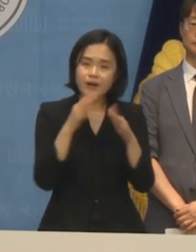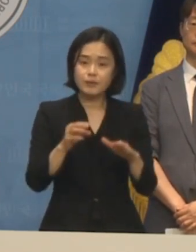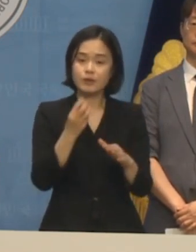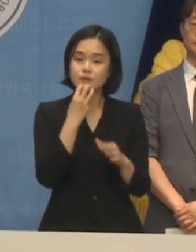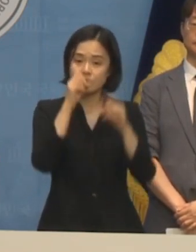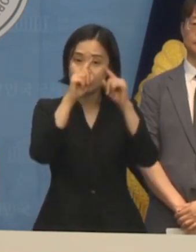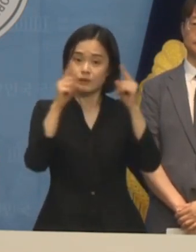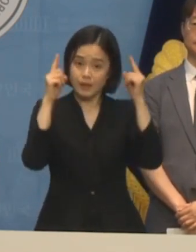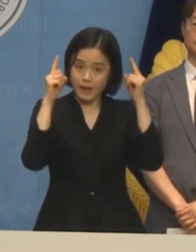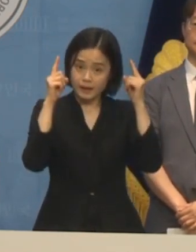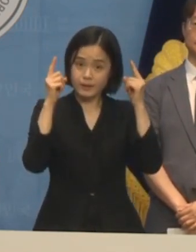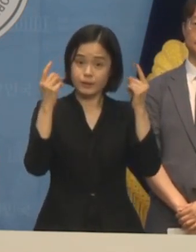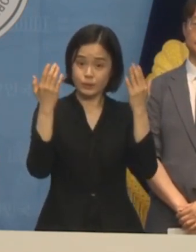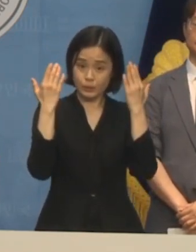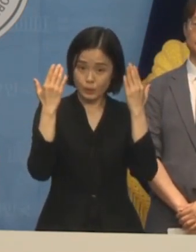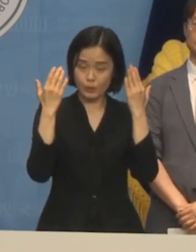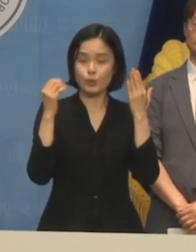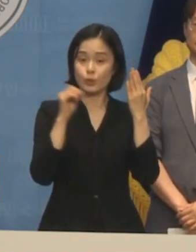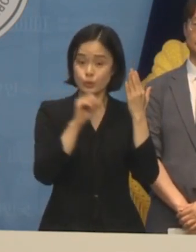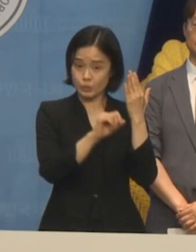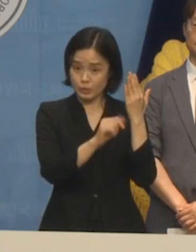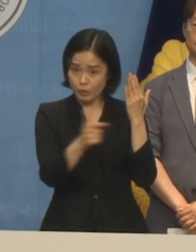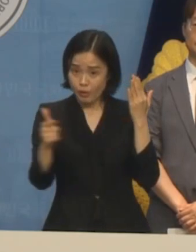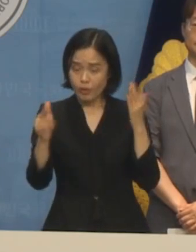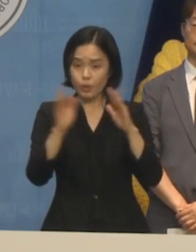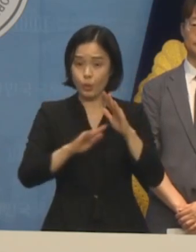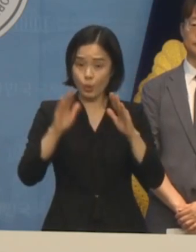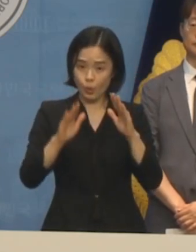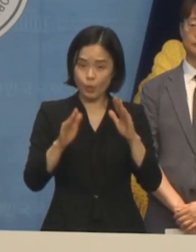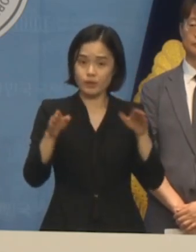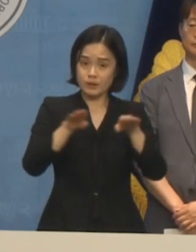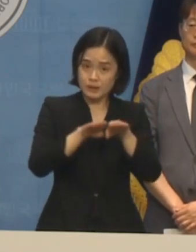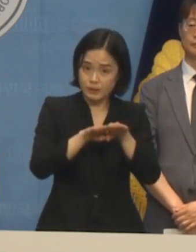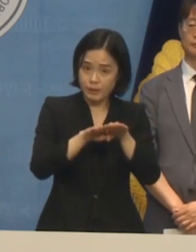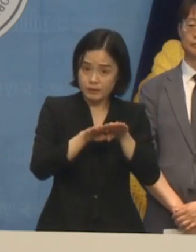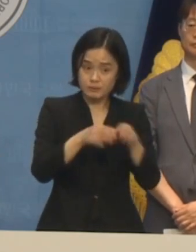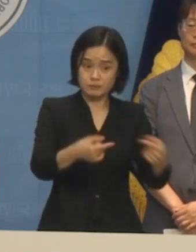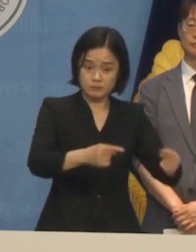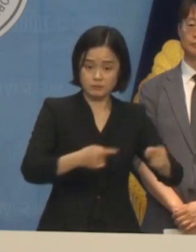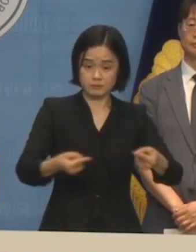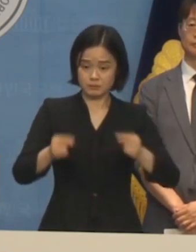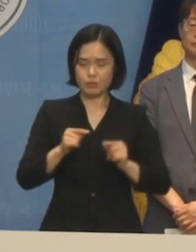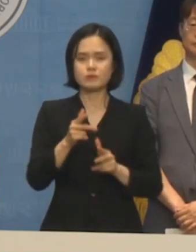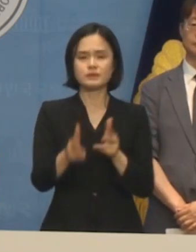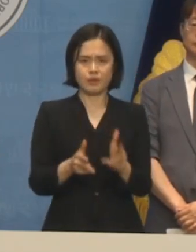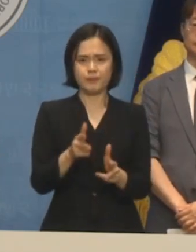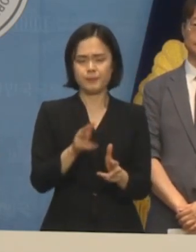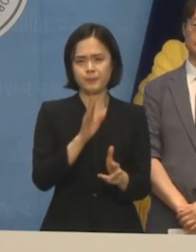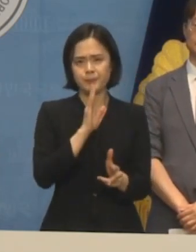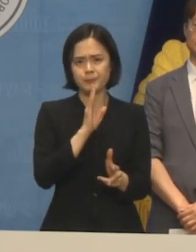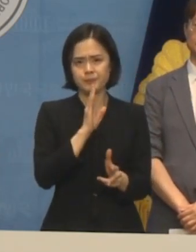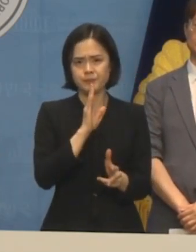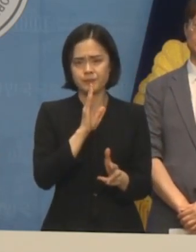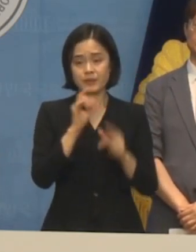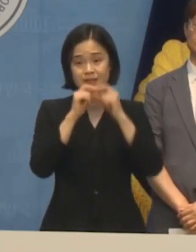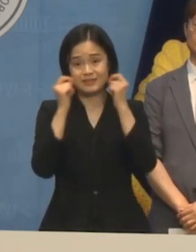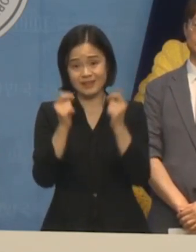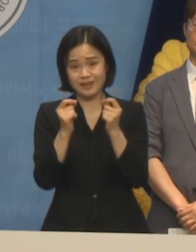국공립대학뿐만 아니라 사교육 업체들 또한 수행기관으로 참여하고 있습니다. 이런 사기업 업체들은 이익의